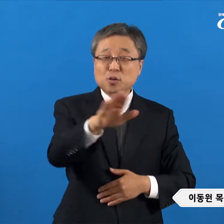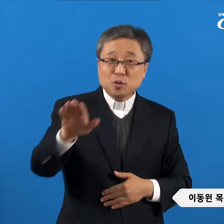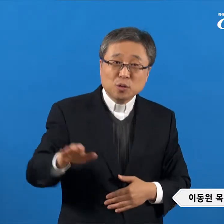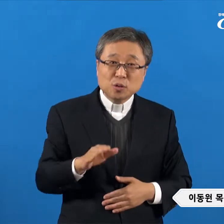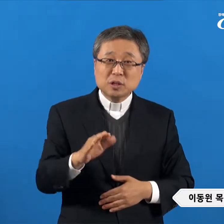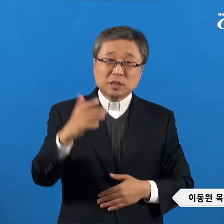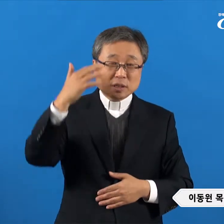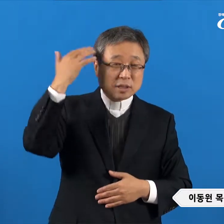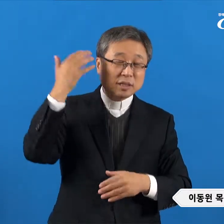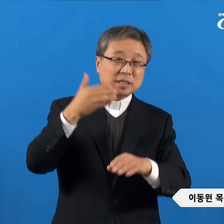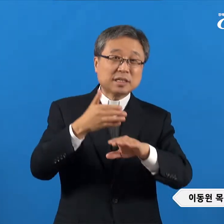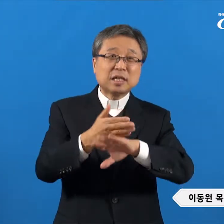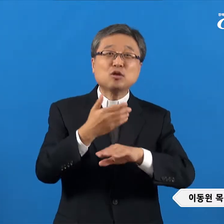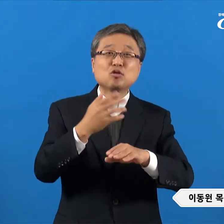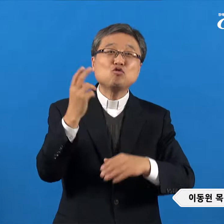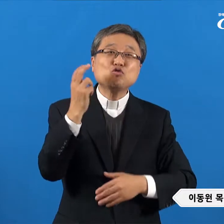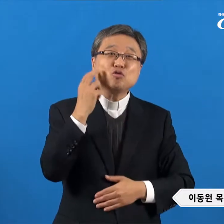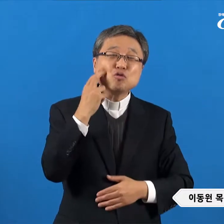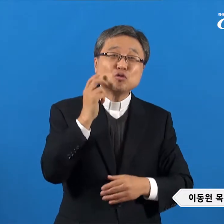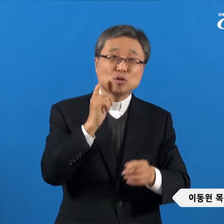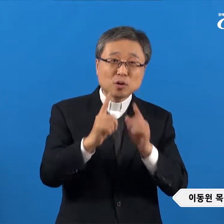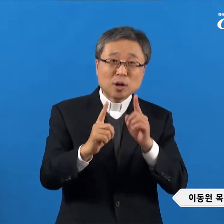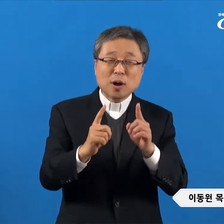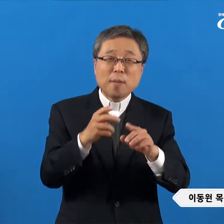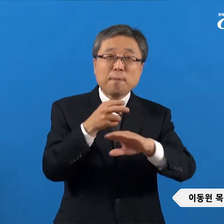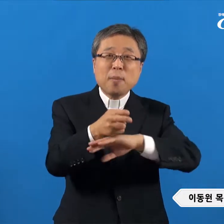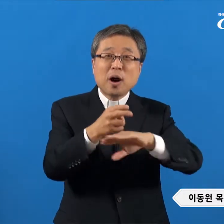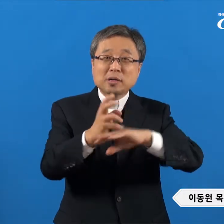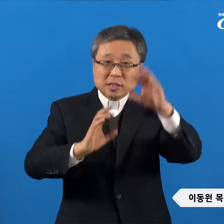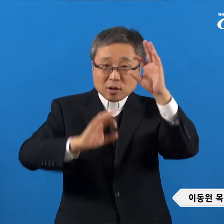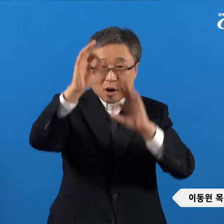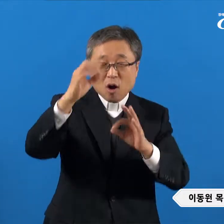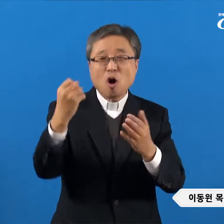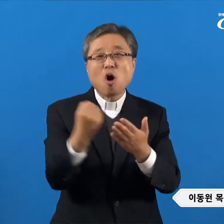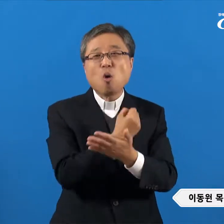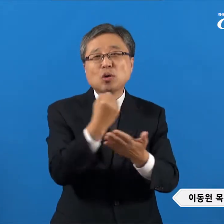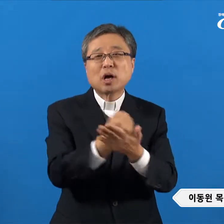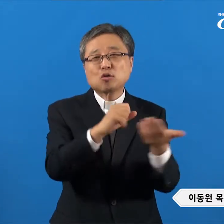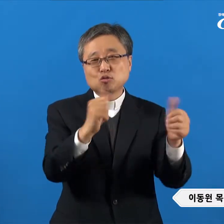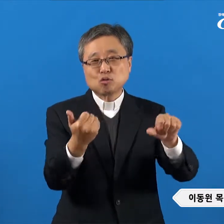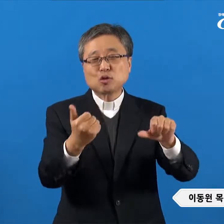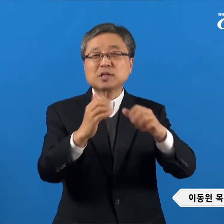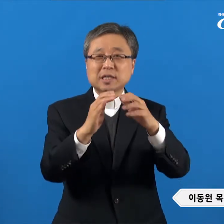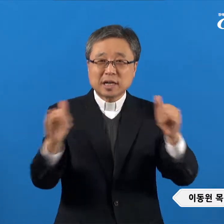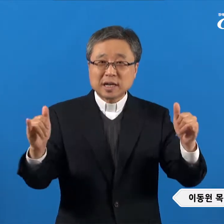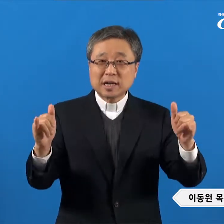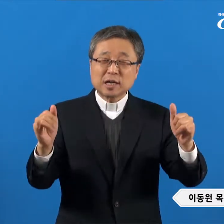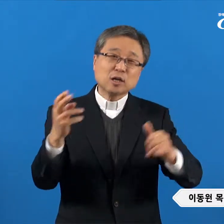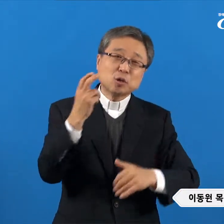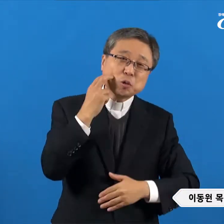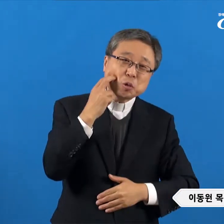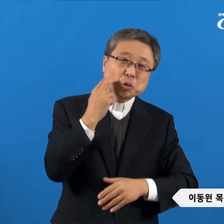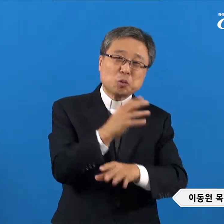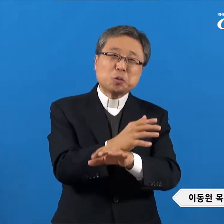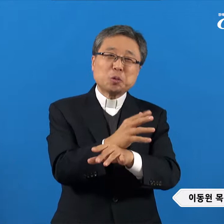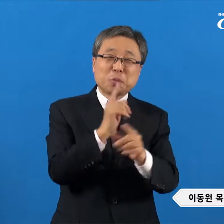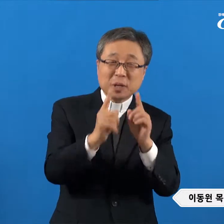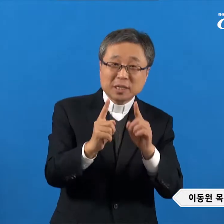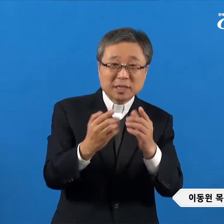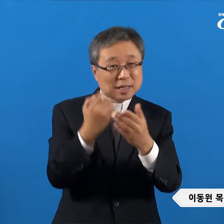스치고 지나갔던 유모 가운데 버스 사고로 억울하게 죽은 사람이라는 유모가 생각이 나지 않습니까? 버스